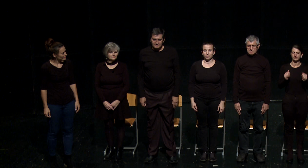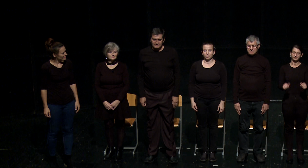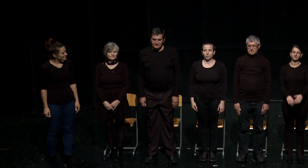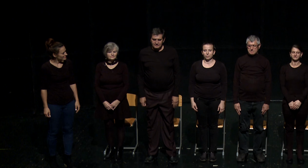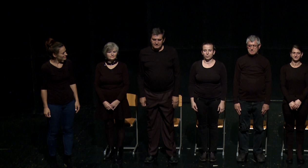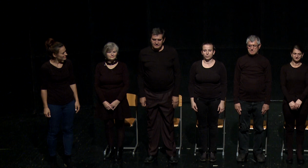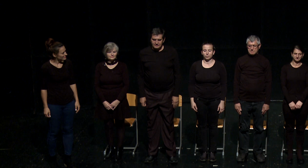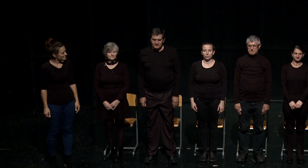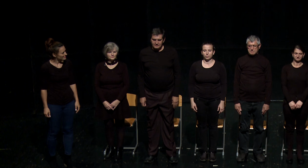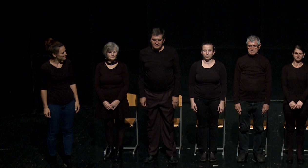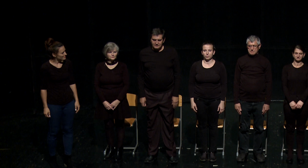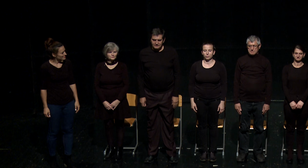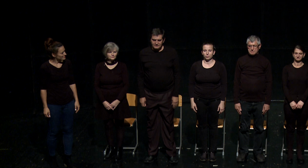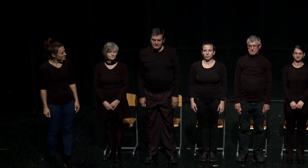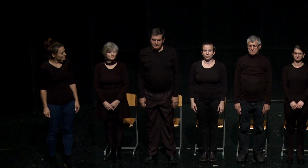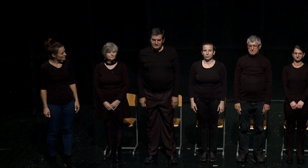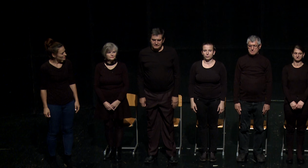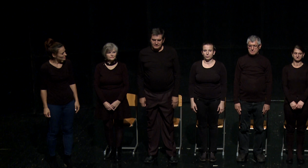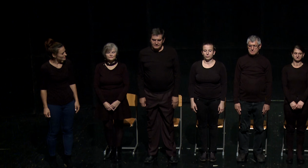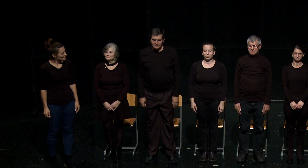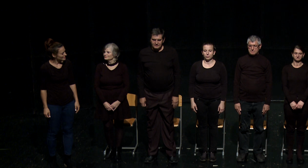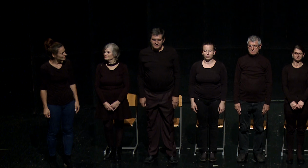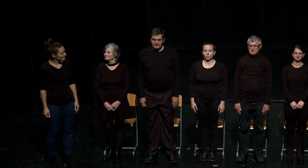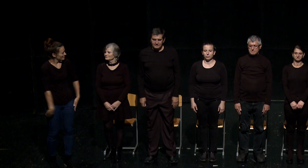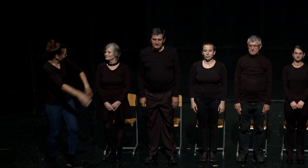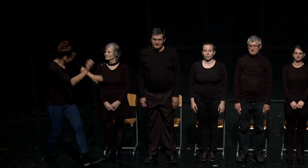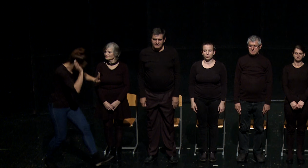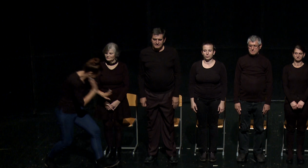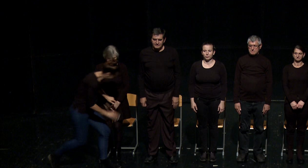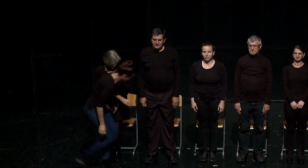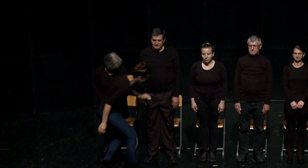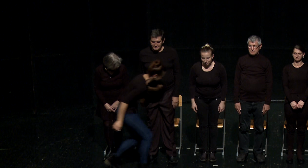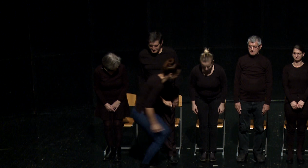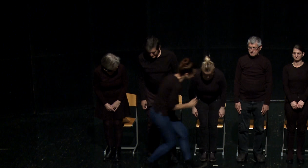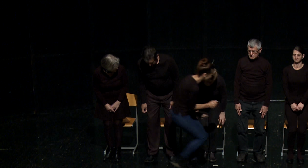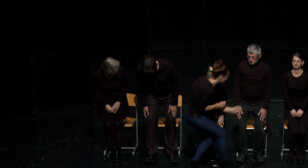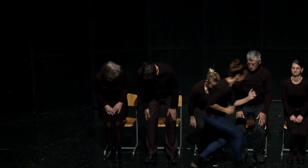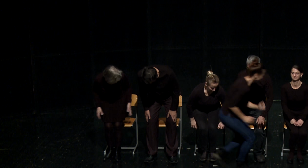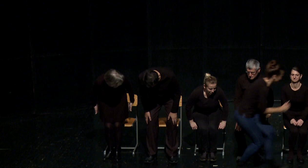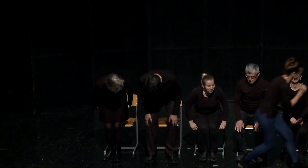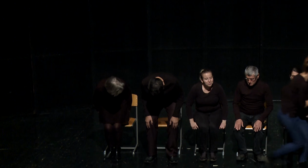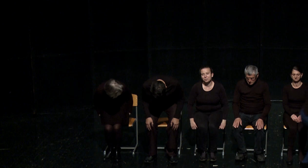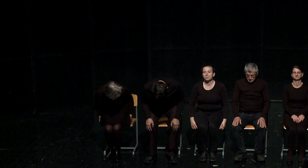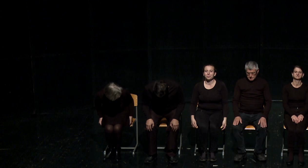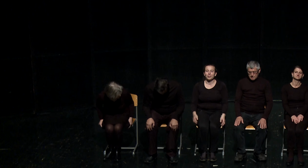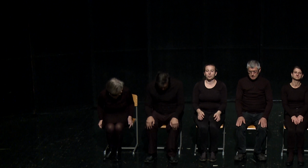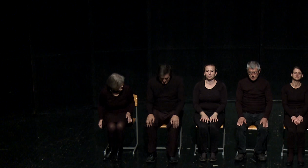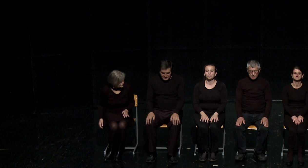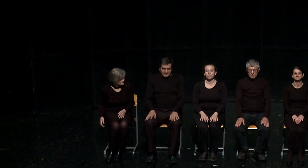ponedeljek. In jaz sem torek. In jaz sem sreda. In jaz četrtek.